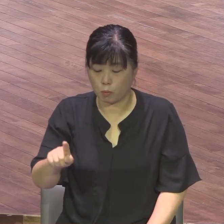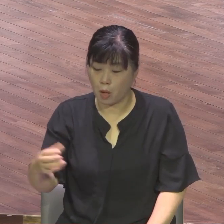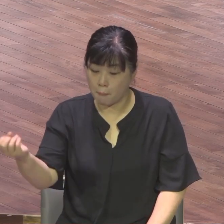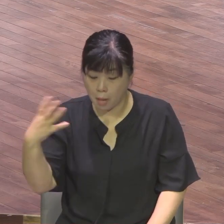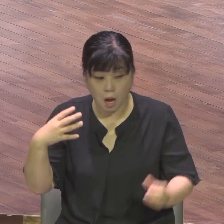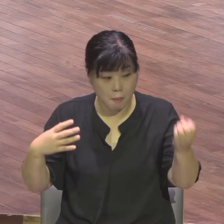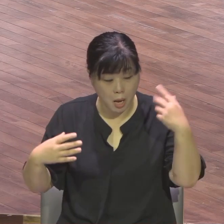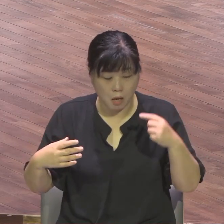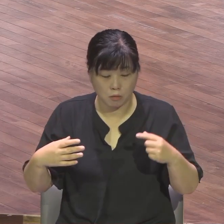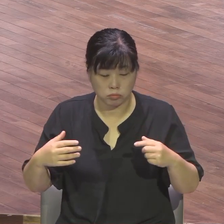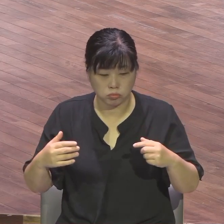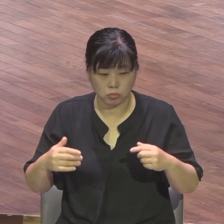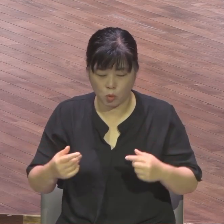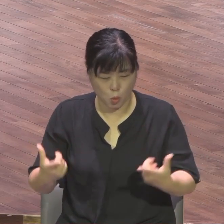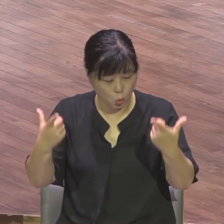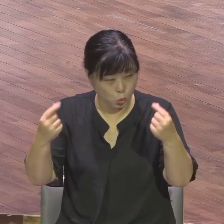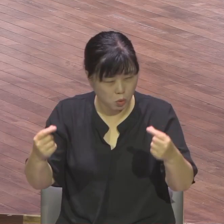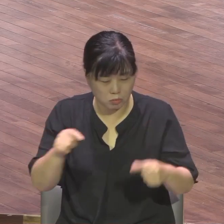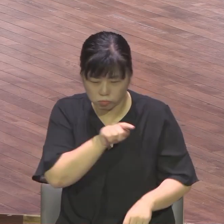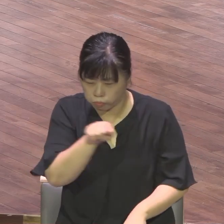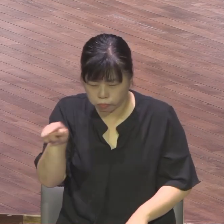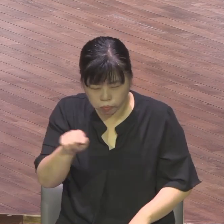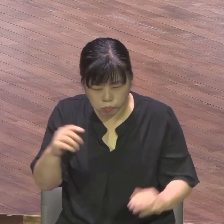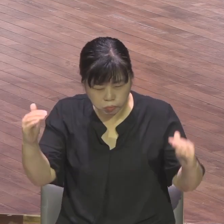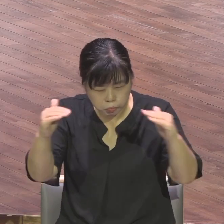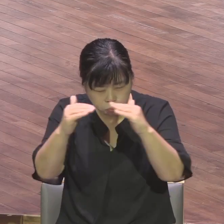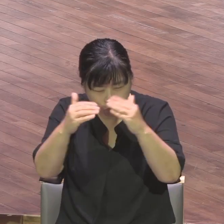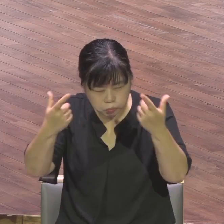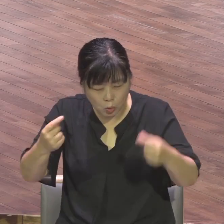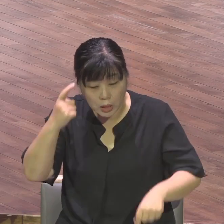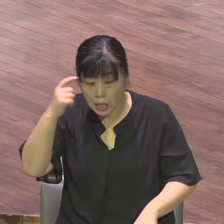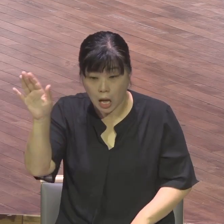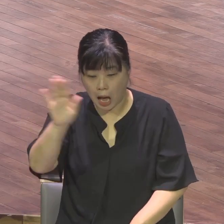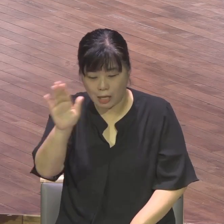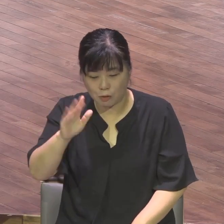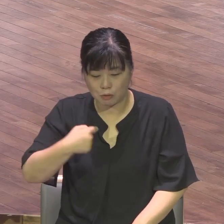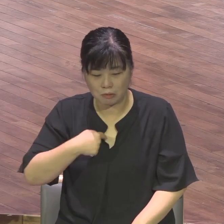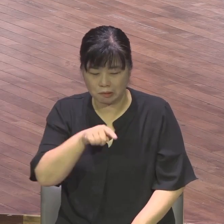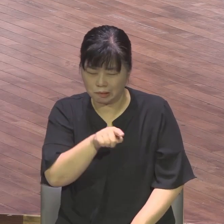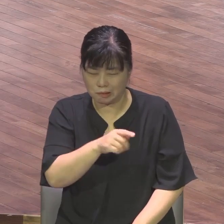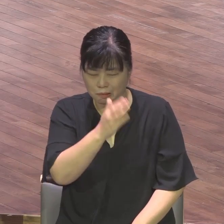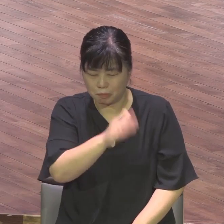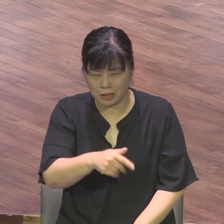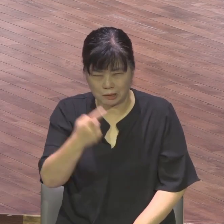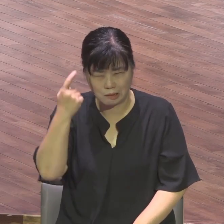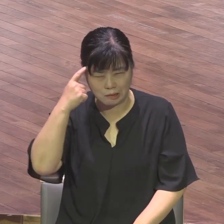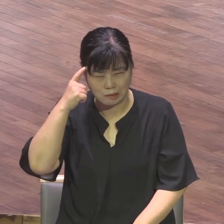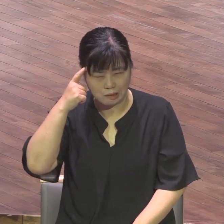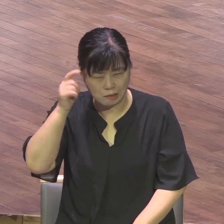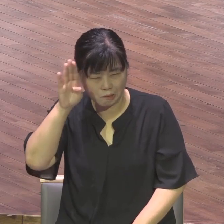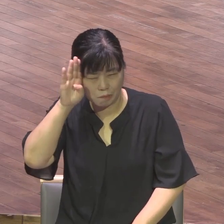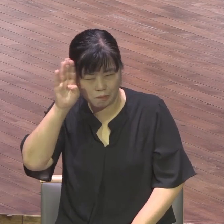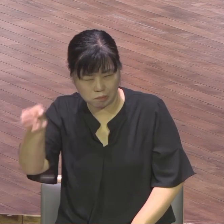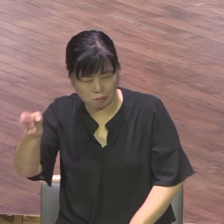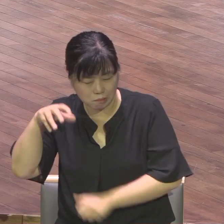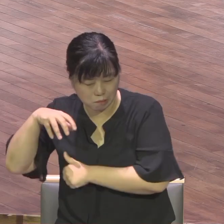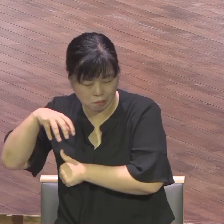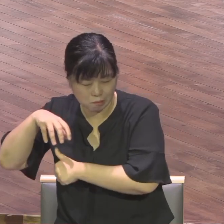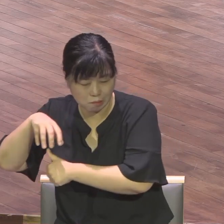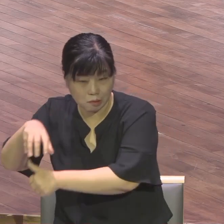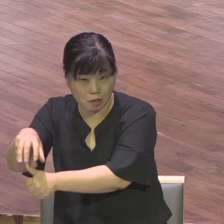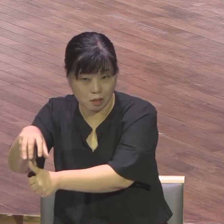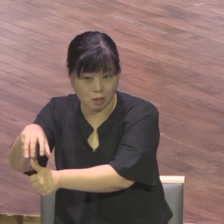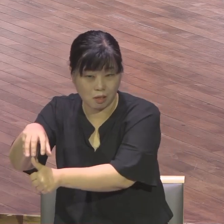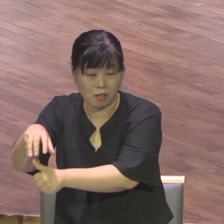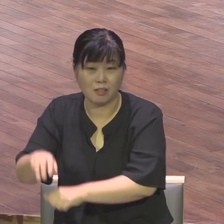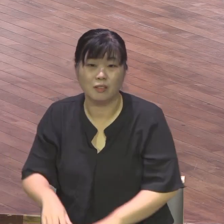편견이에요. 공정하지라니 한쪽으로 딱 치우쳐 있어요. 사진을 보면요, 편견은 미리